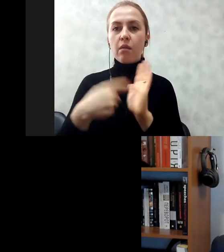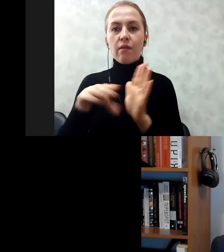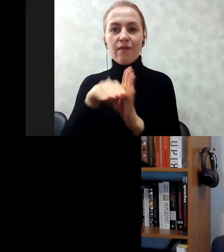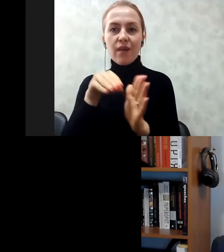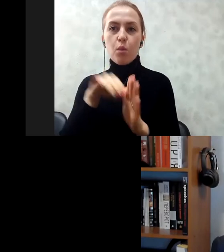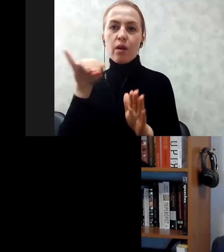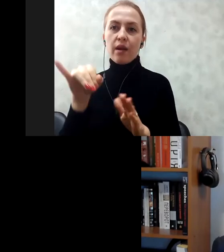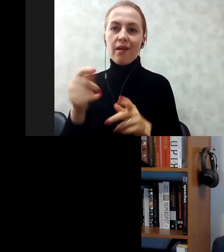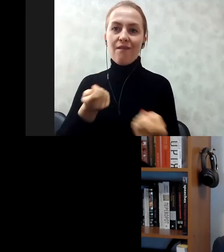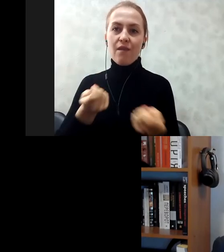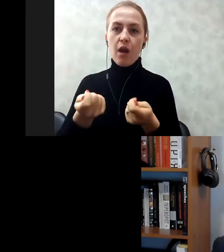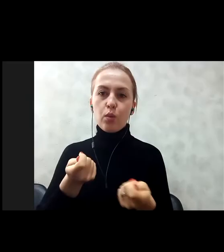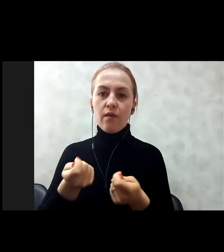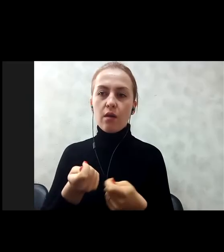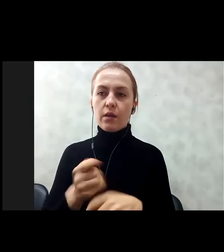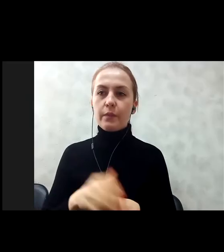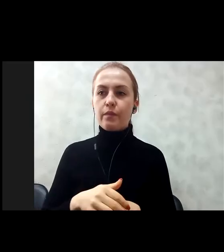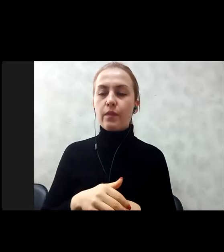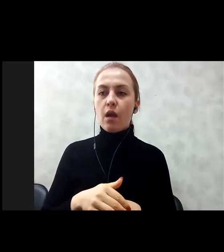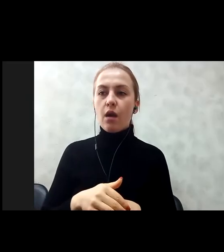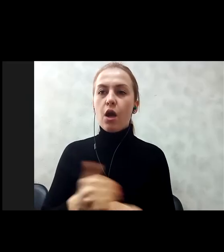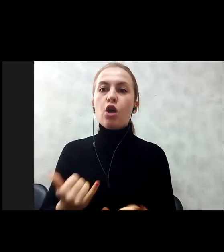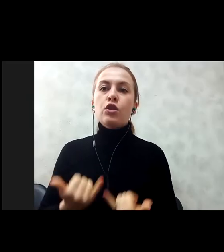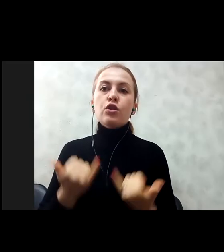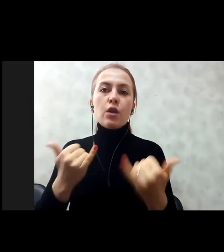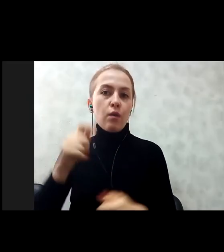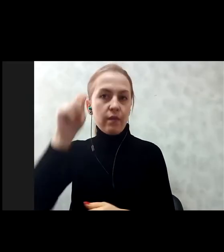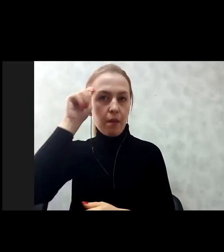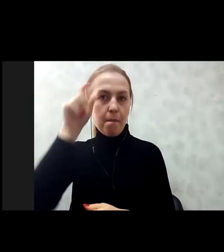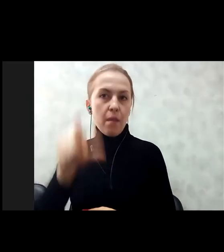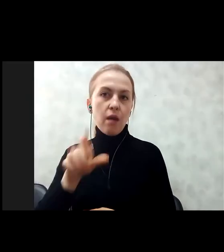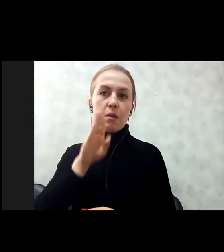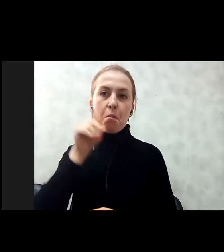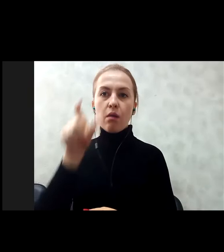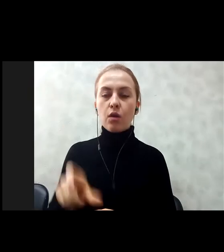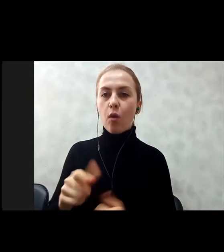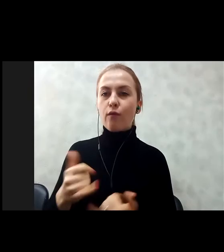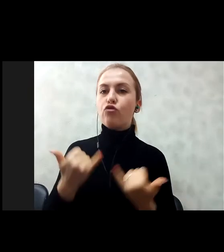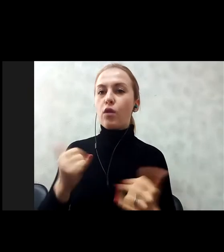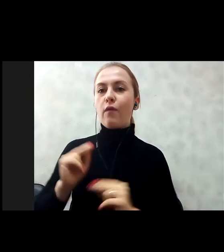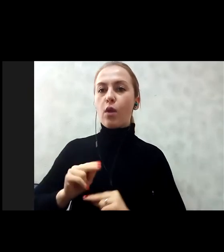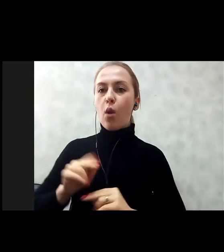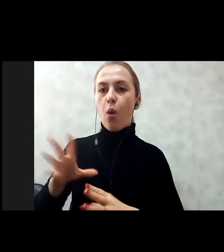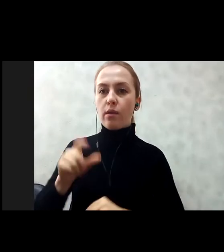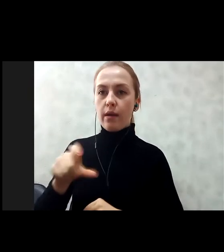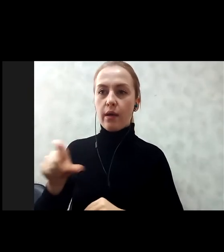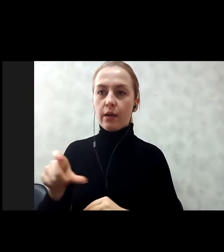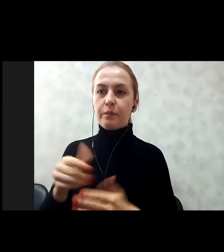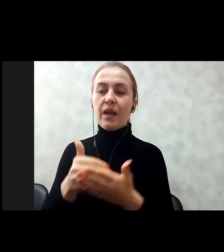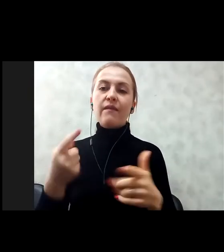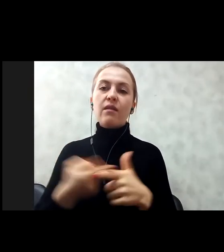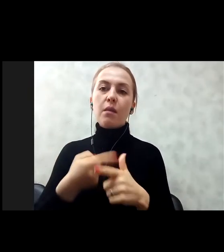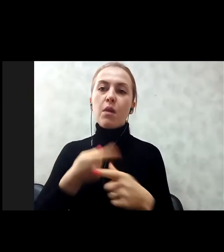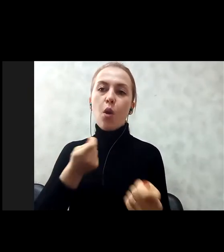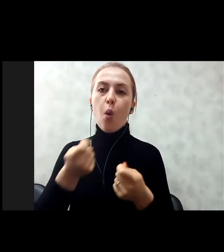Добрий день, шановні пані та панове. Good morning, dear ladies and gentlemen, dear colleagues. On